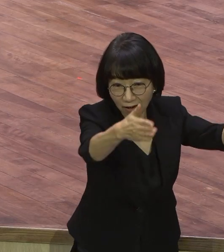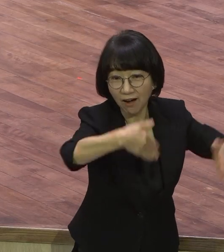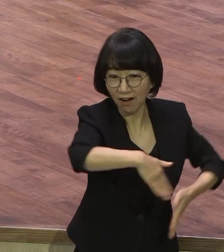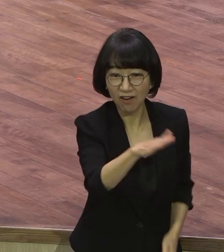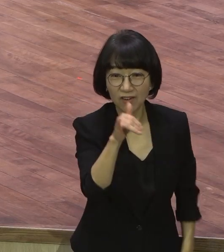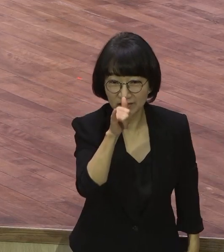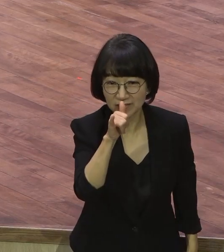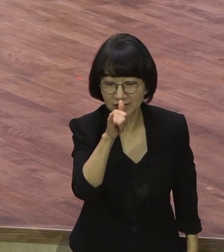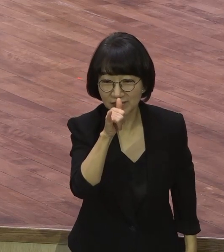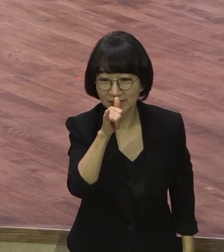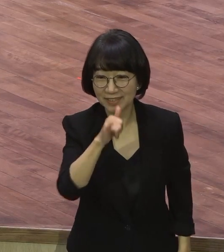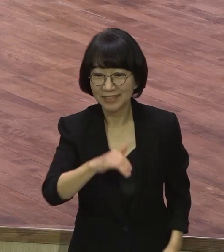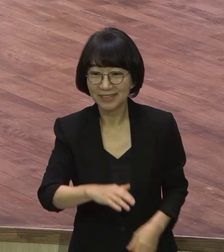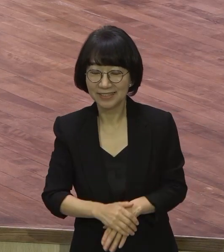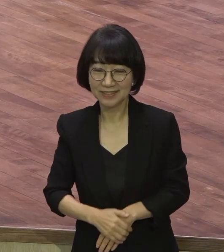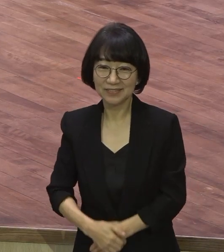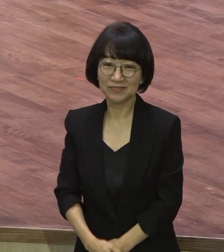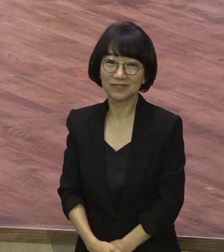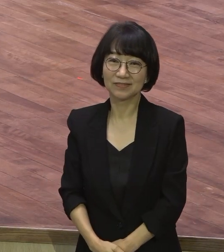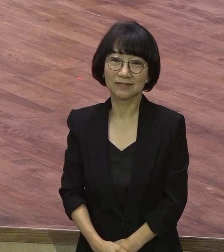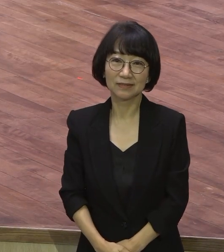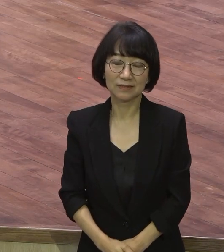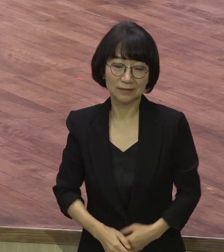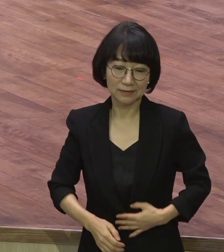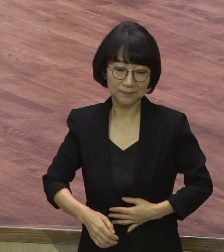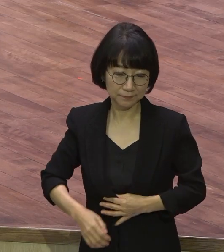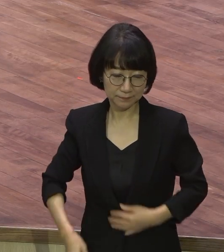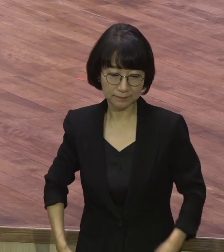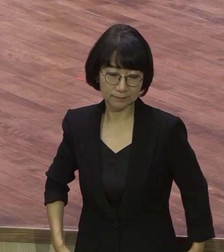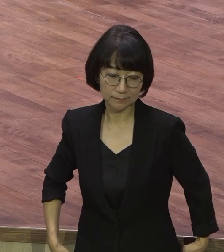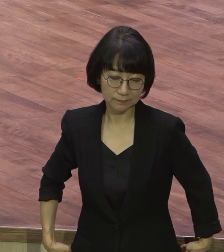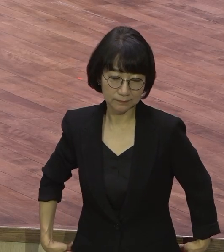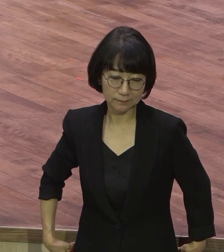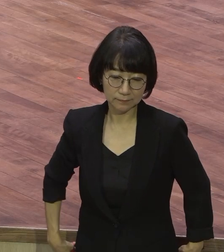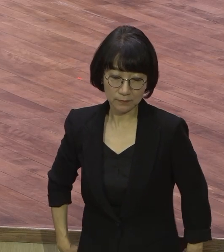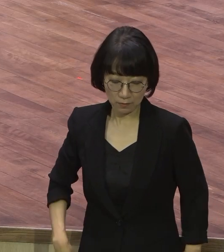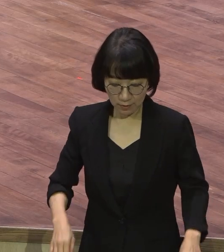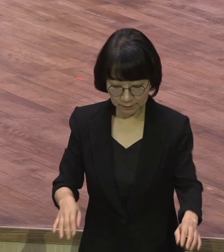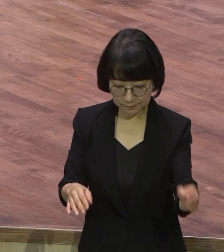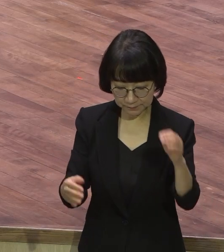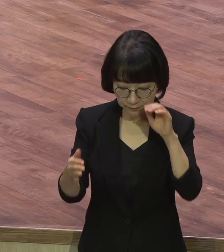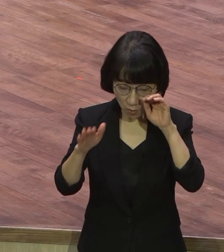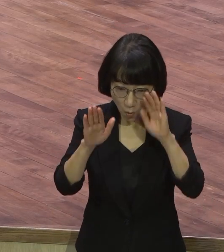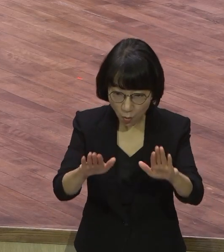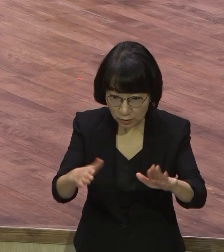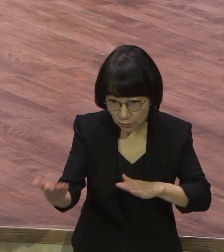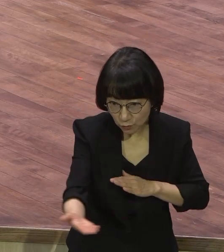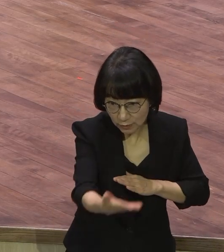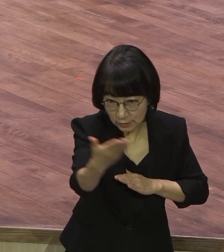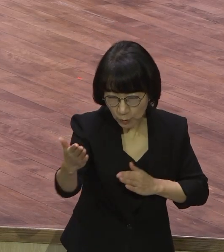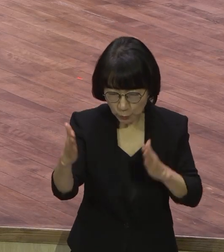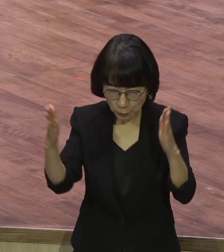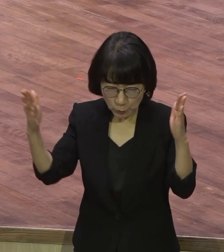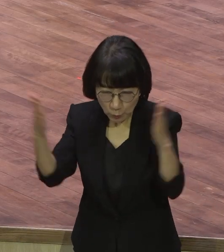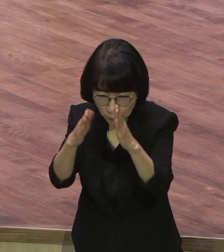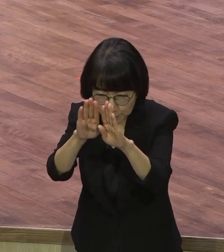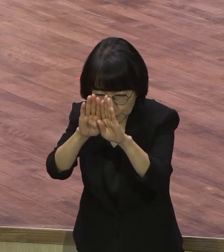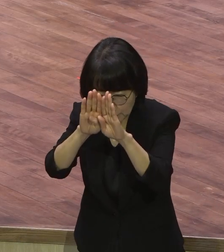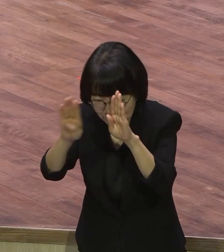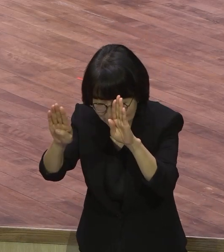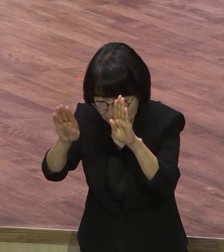교훈과 책망과 발의한단 말이에요. 바로 살아라고. 영계 전 성도는 오늘 본문을 통해서 우리가 좁은 문으로 들어가고